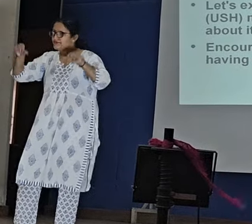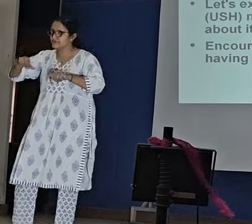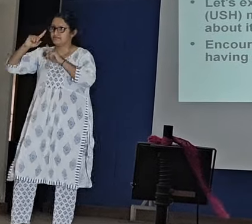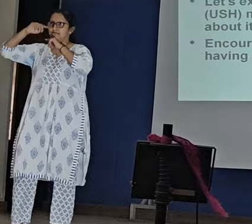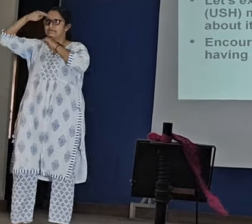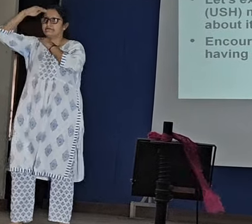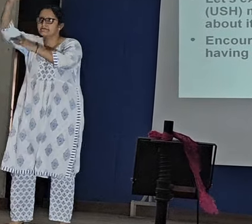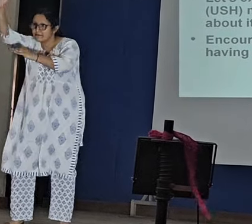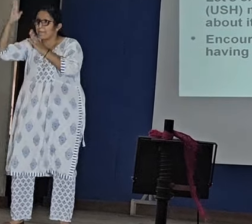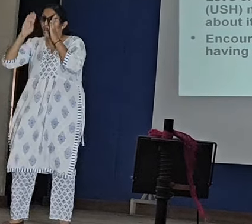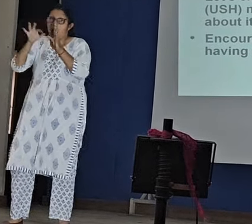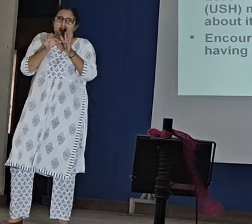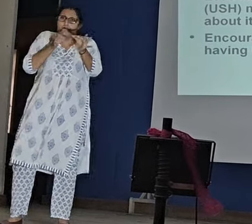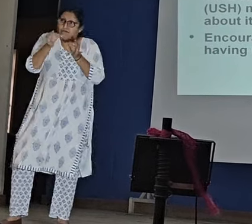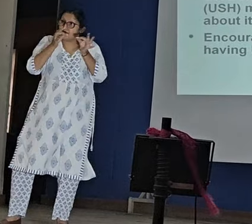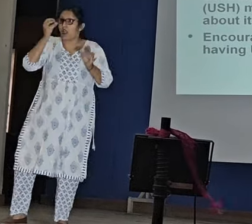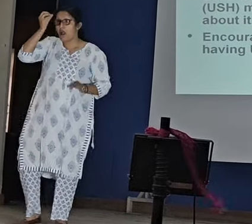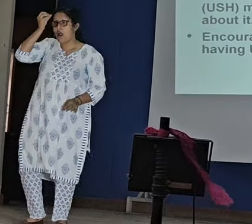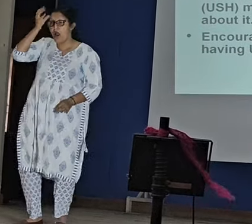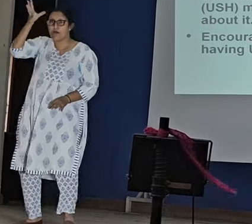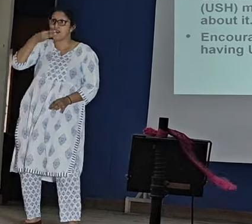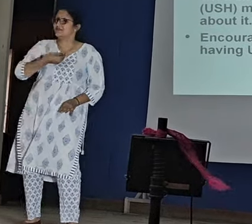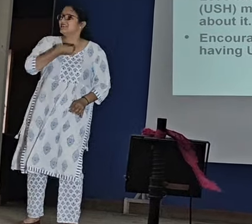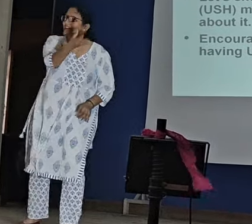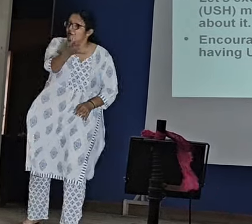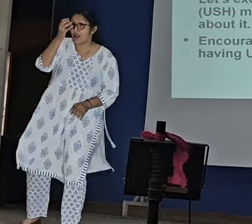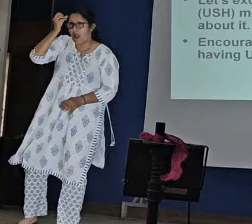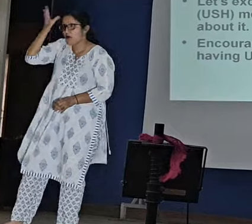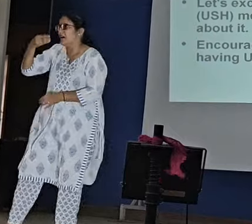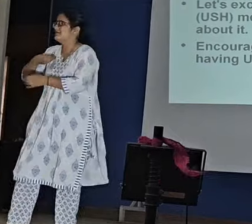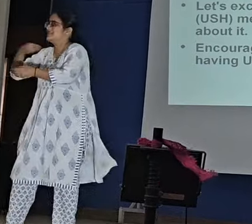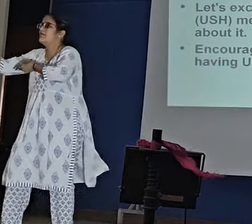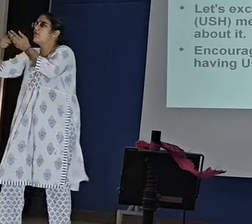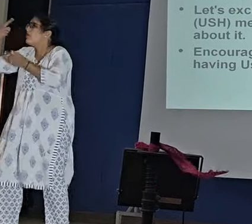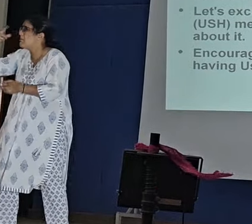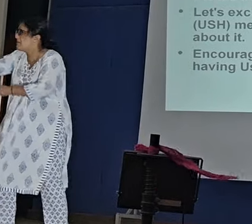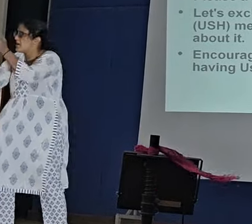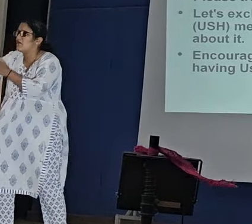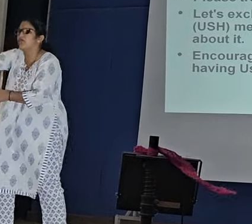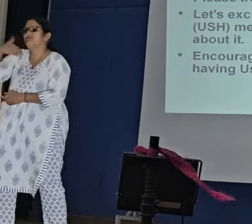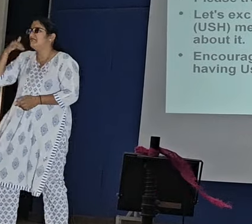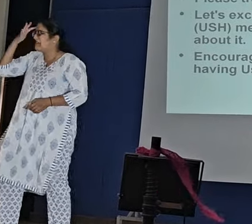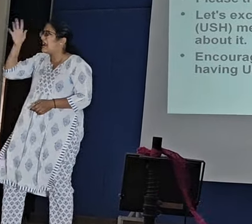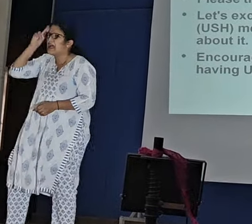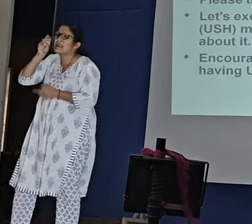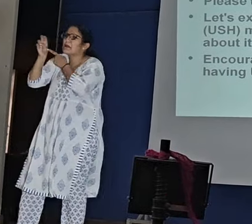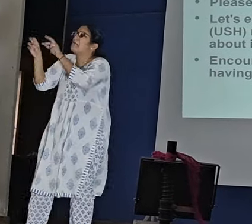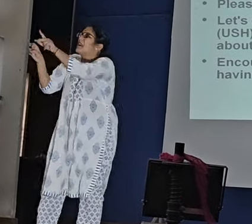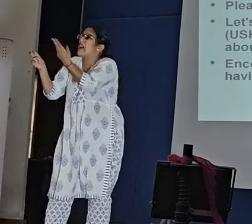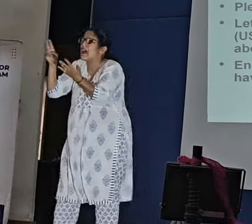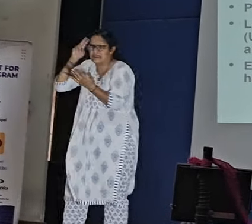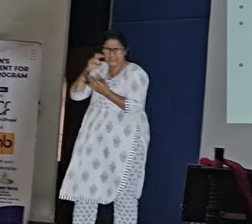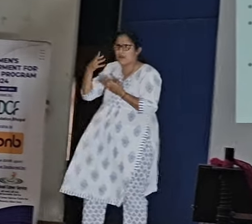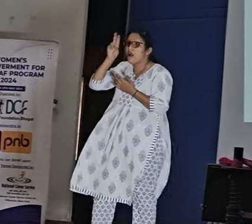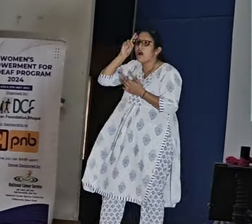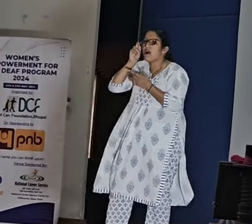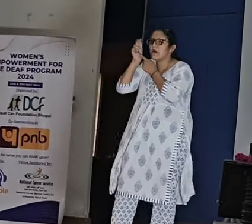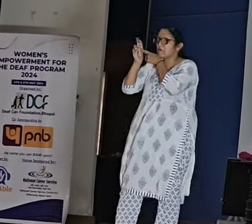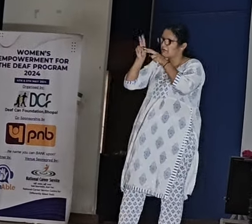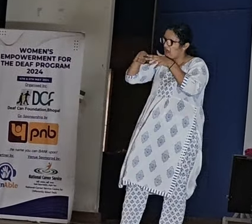है उनको साइड में नहीं दिखता, वो एक दायरे के अंदर ही देख सकते हैं, हमें उन्हें जागरूक करवाना चाहिए इस चीजों के लिए, जैसे कि हम किसी को नहीं जानते, हम उन्हें समझ में